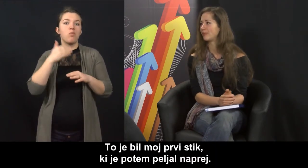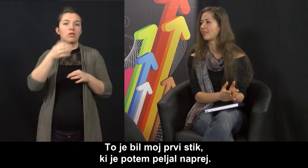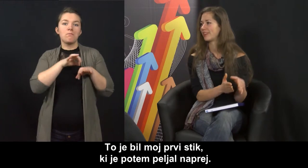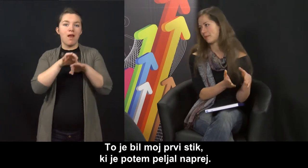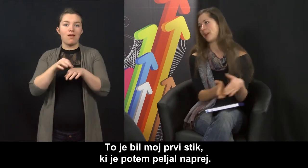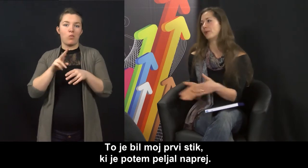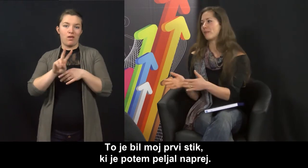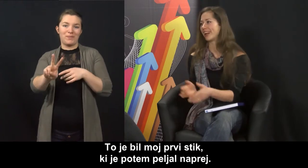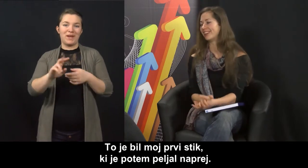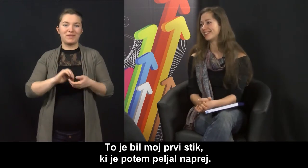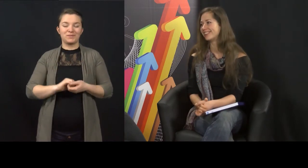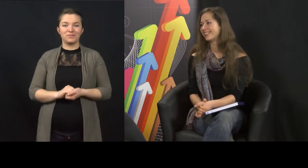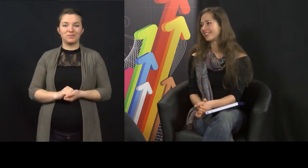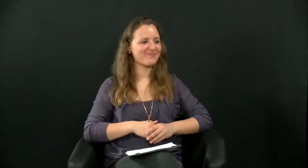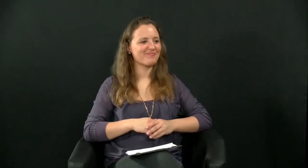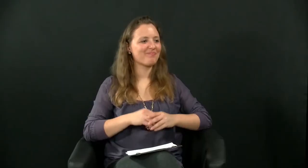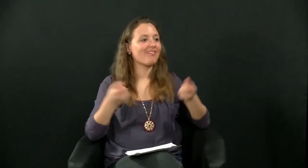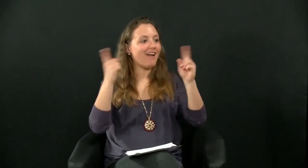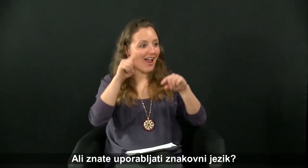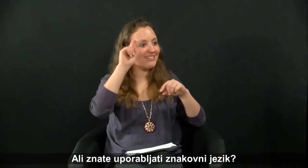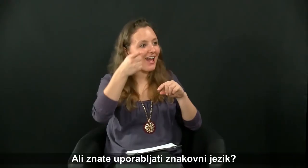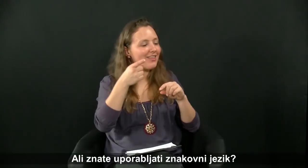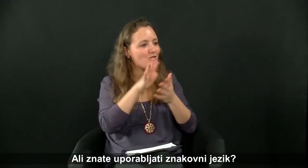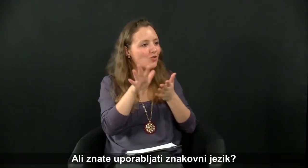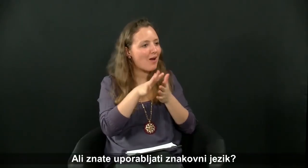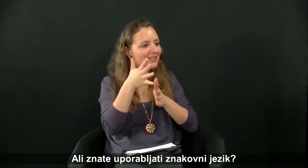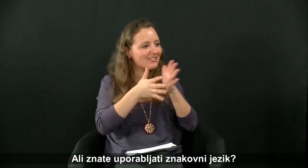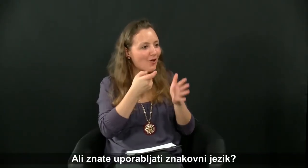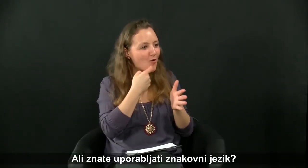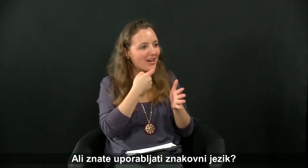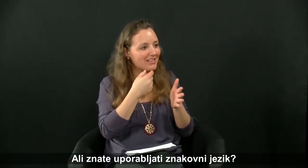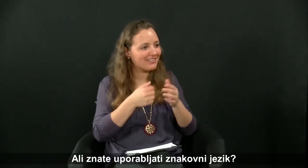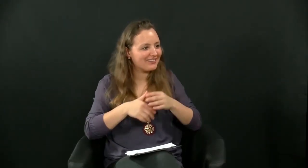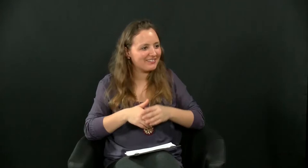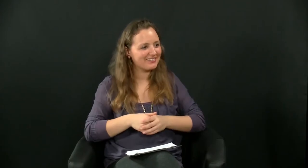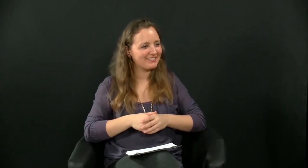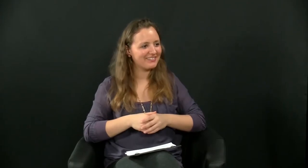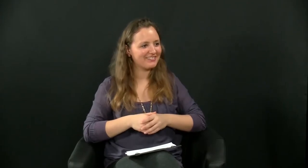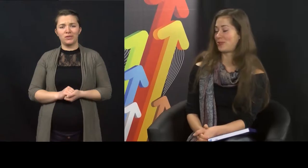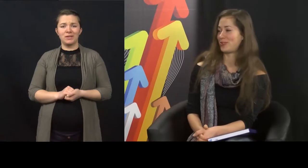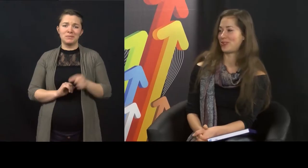potem peljal naprej. Ali znate uporabljati znakovni jezik?